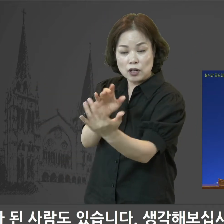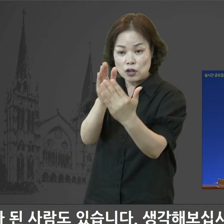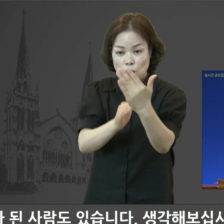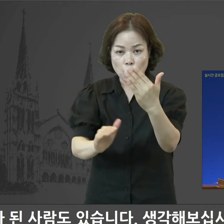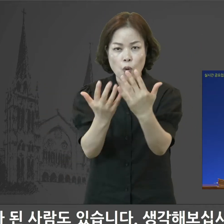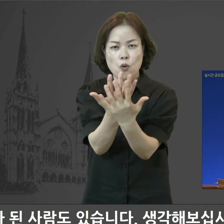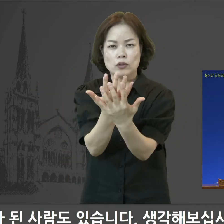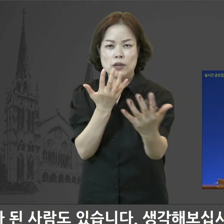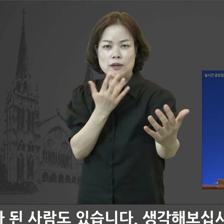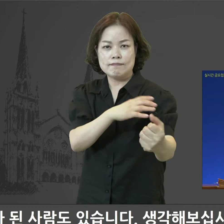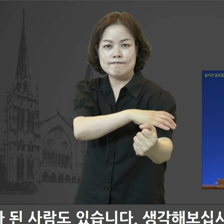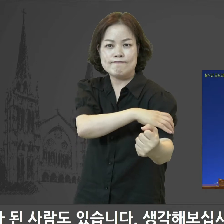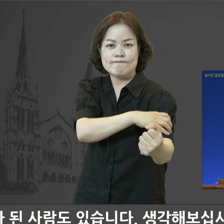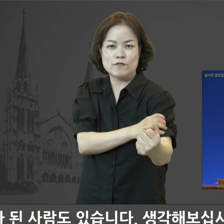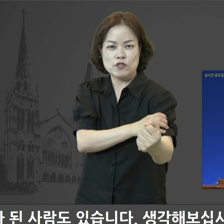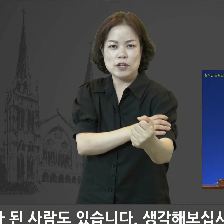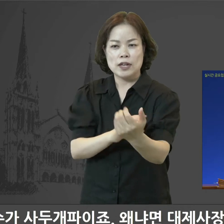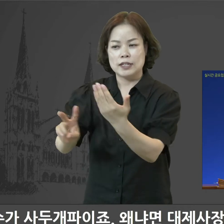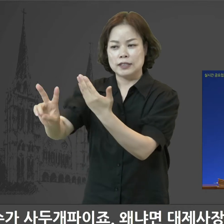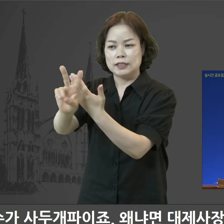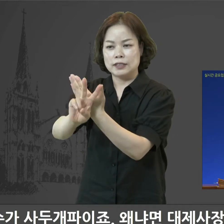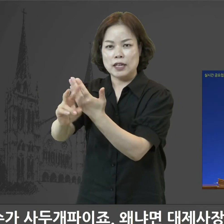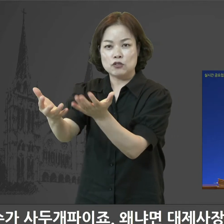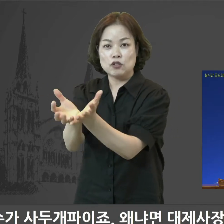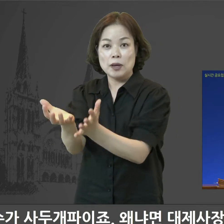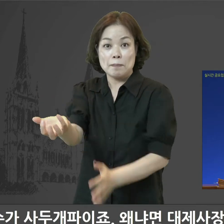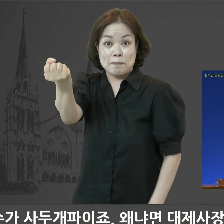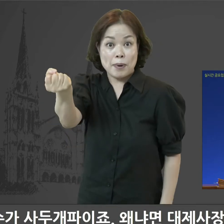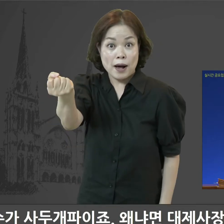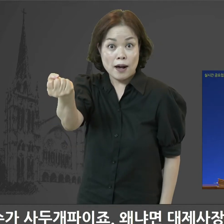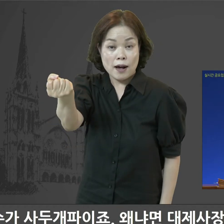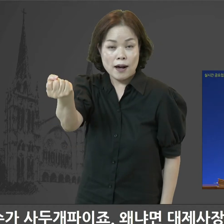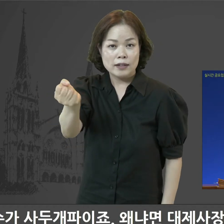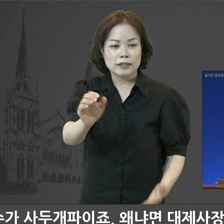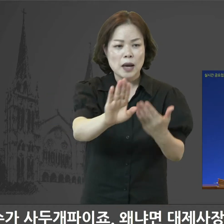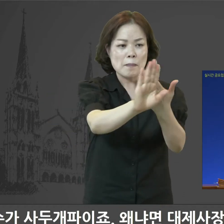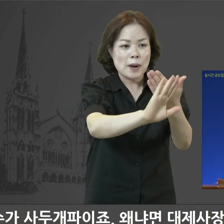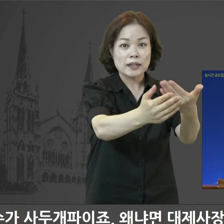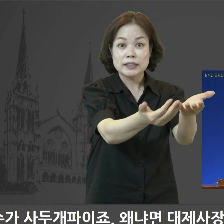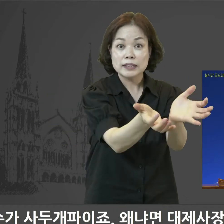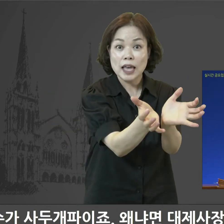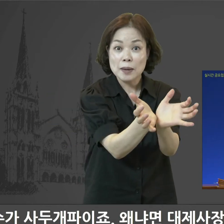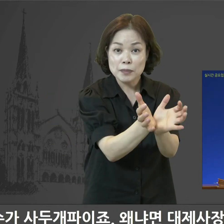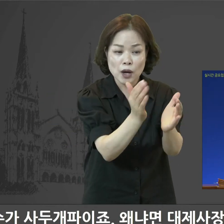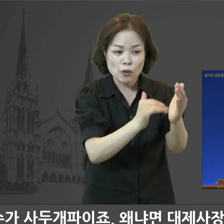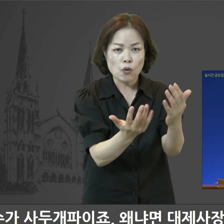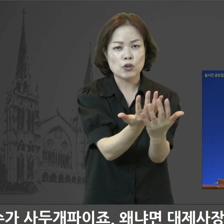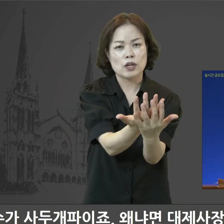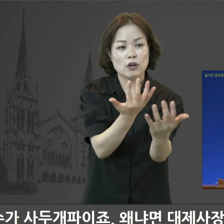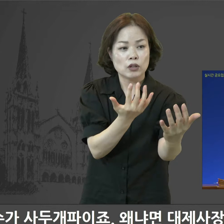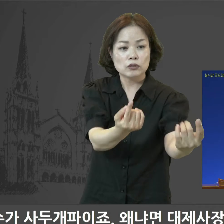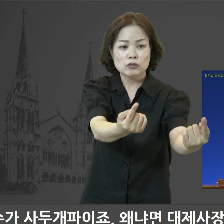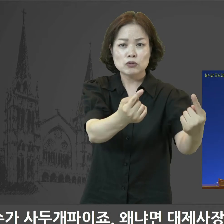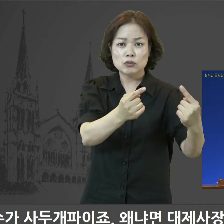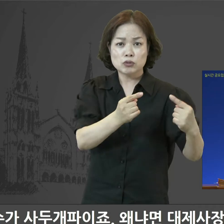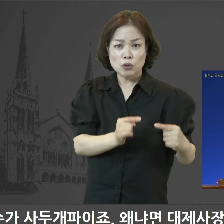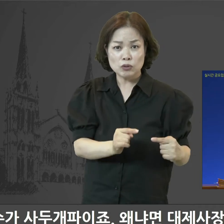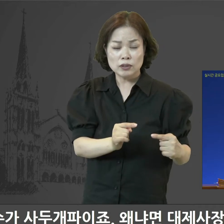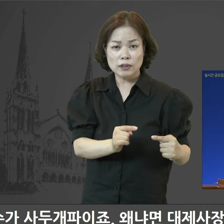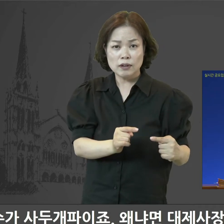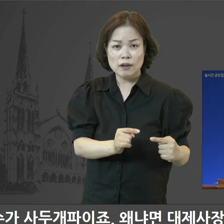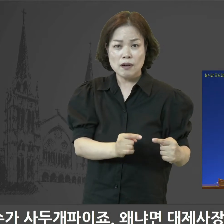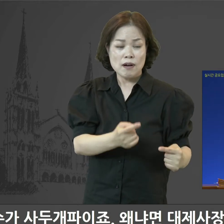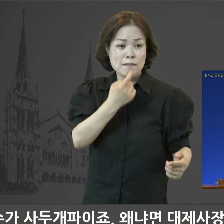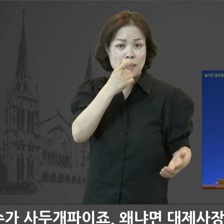이 주도권은 사두개파가 잡고 있었는데, 근데 이 바리새파로 공회에 들어온 사람들이 이게 만만치 않은